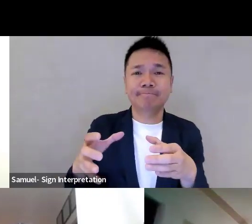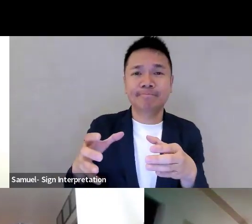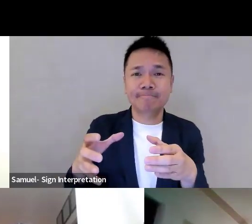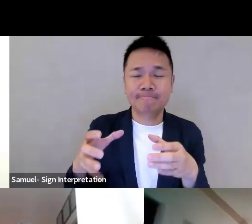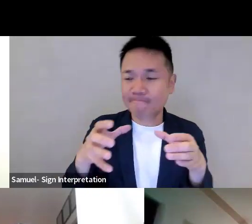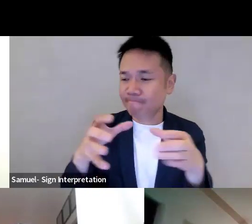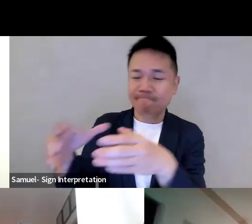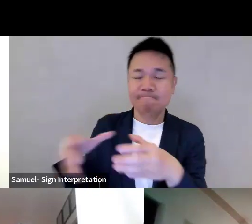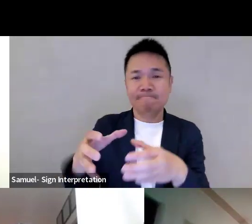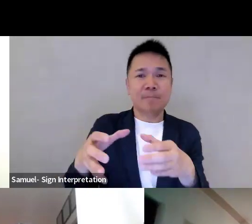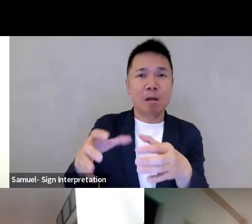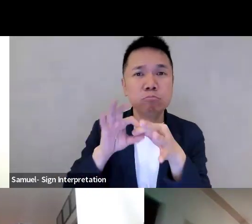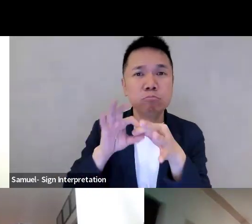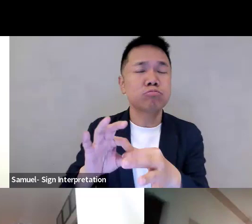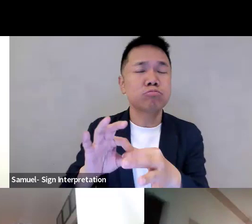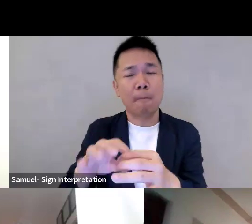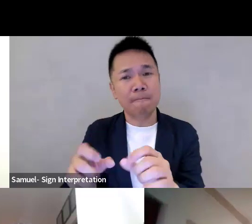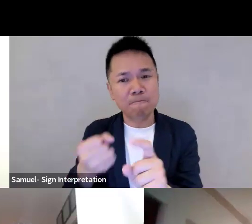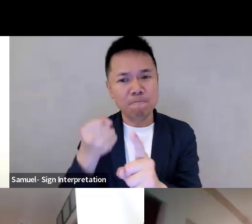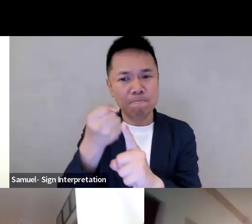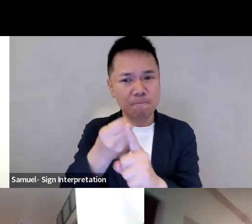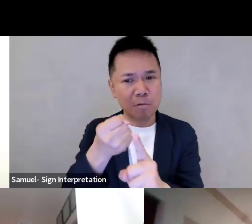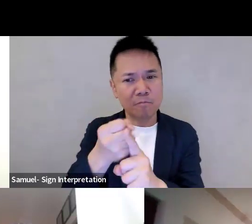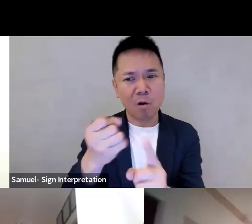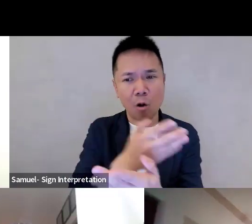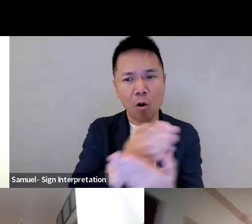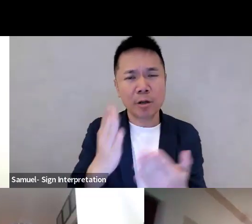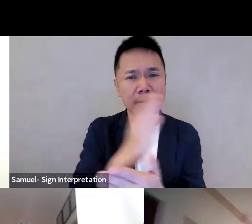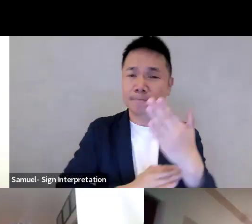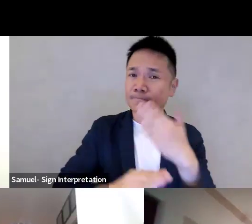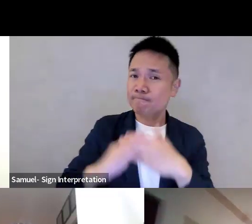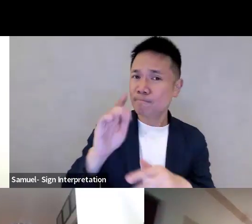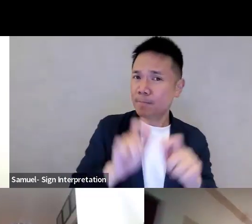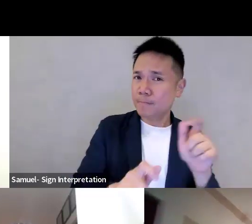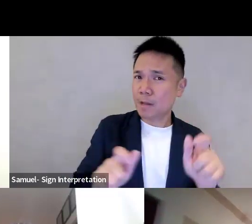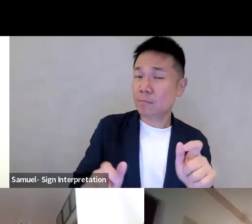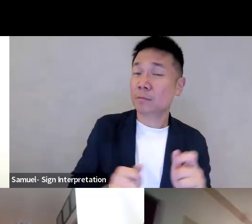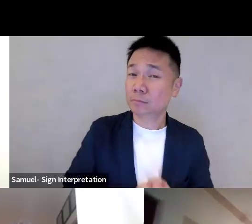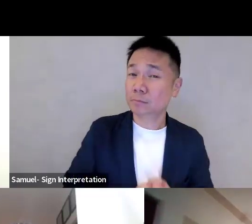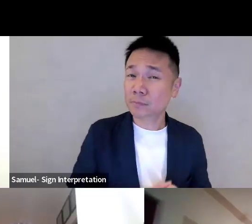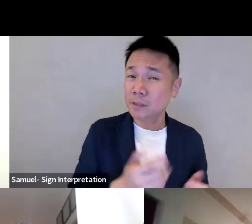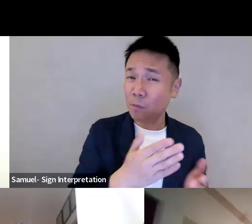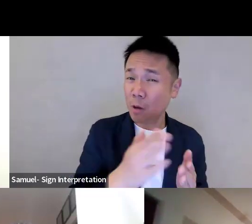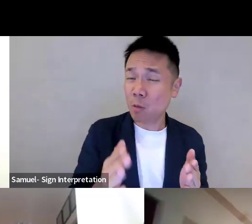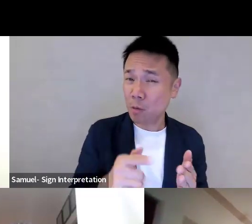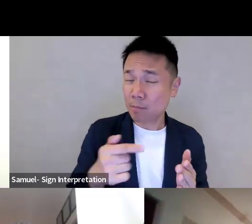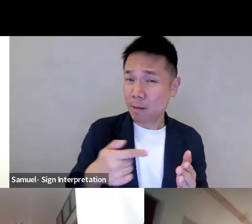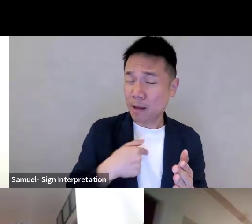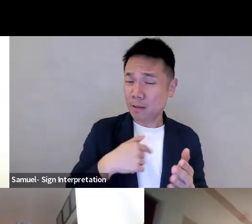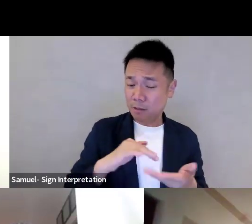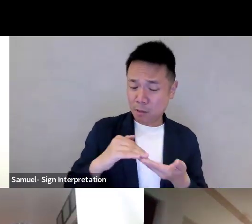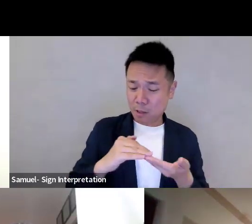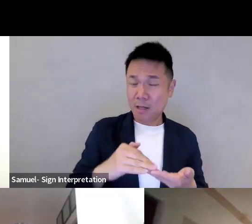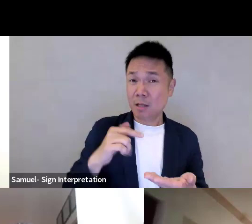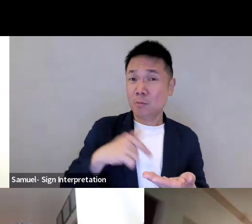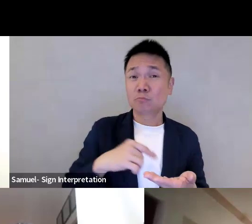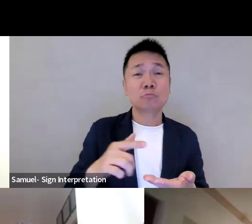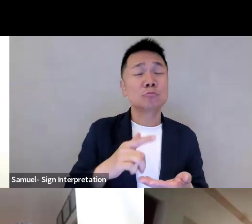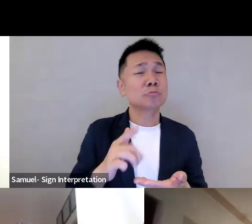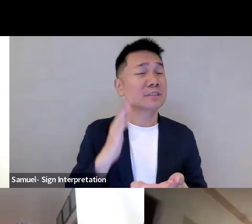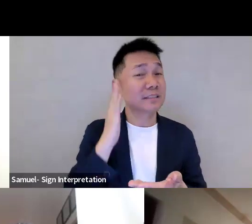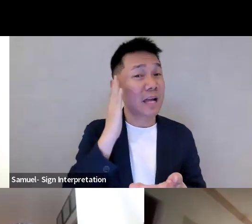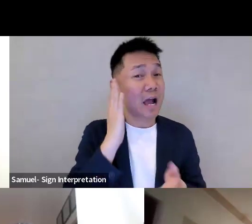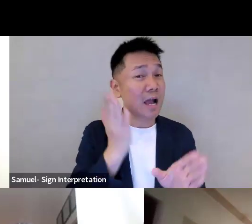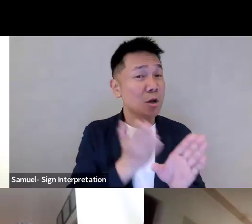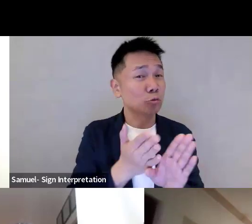我们给我们这些盲人的社群等等，不同的女人的社群等等，我们把它融合一个大的